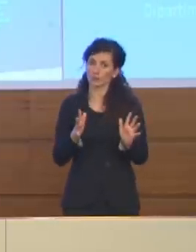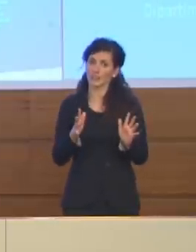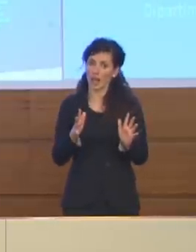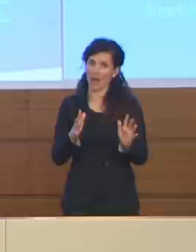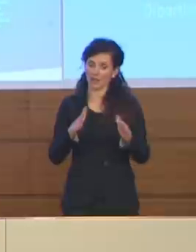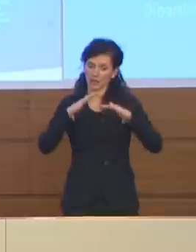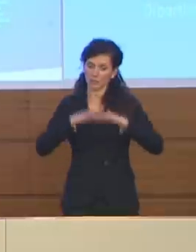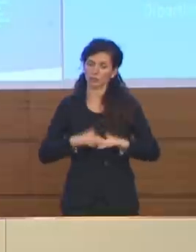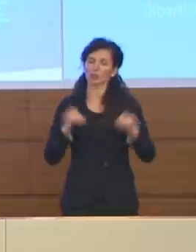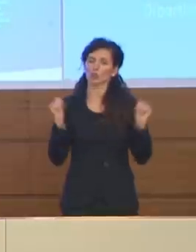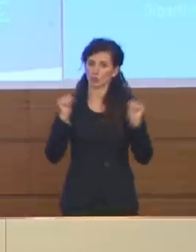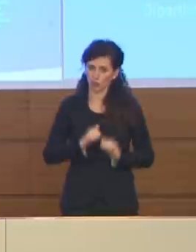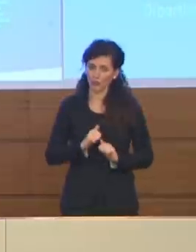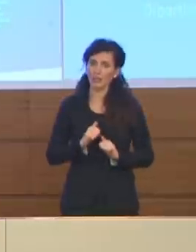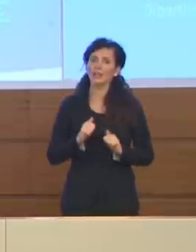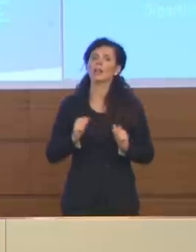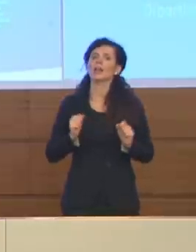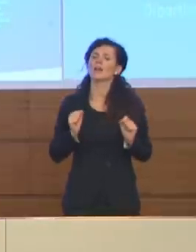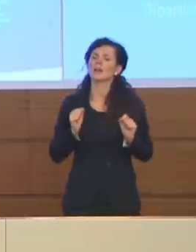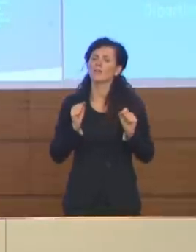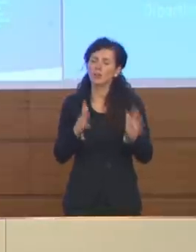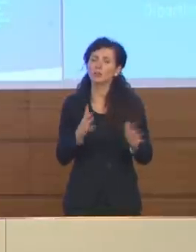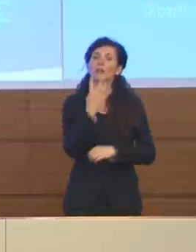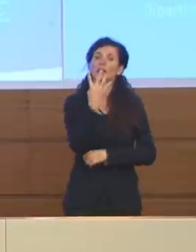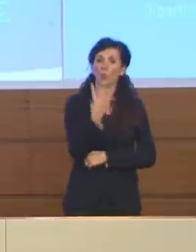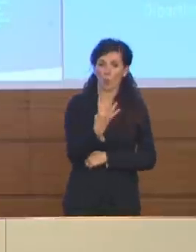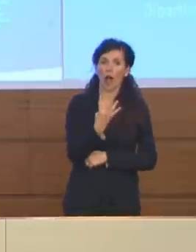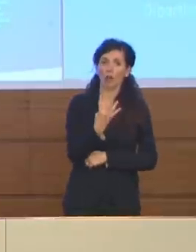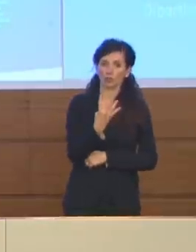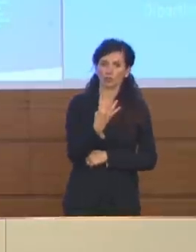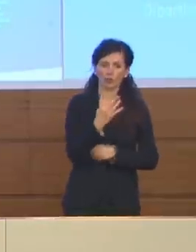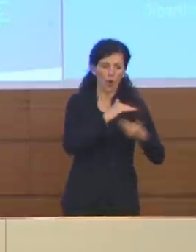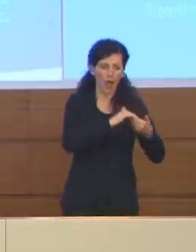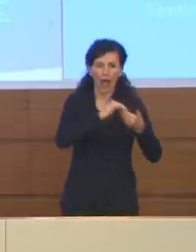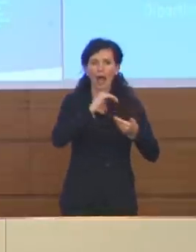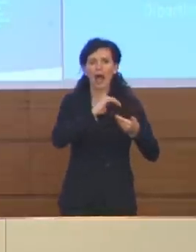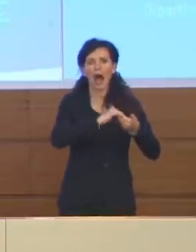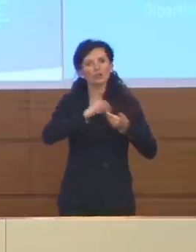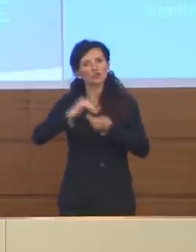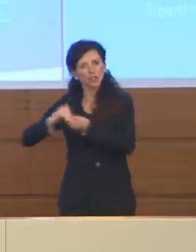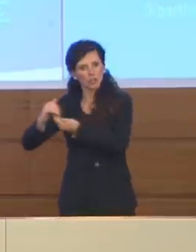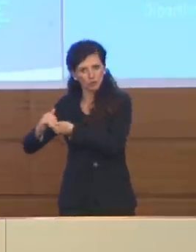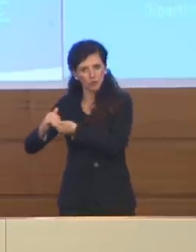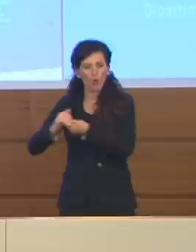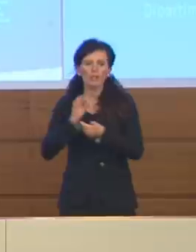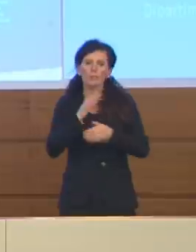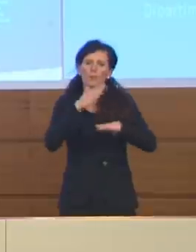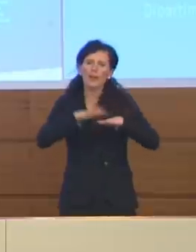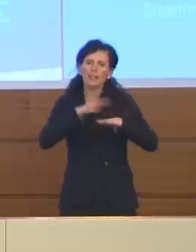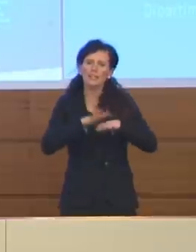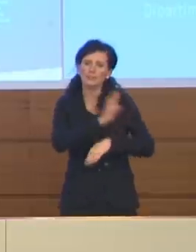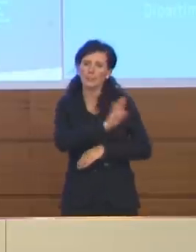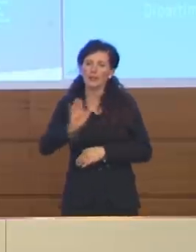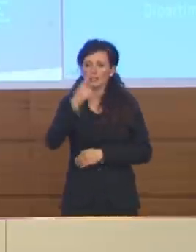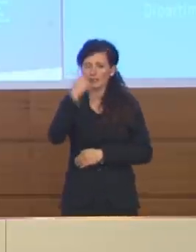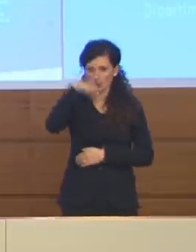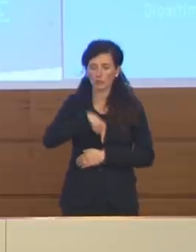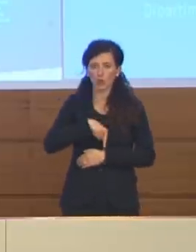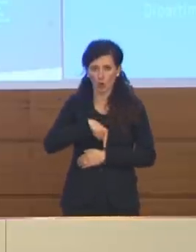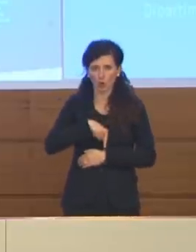associazioni di volontari esperti in psicologia e di altri esperti